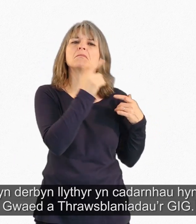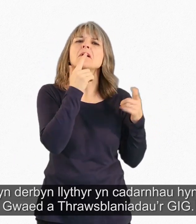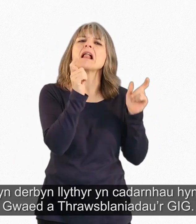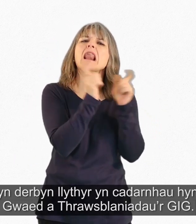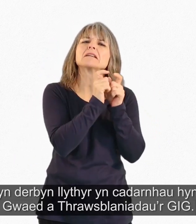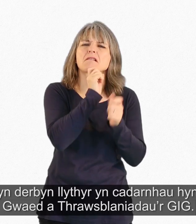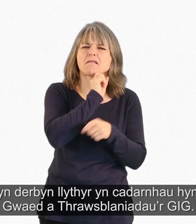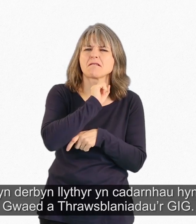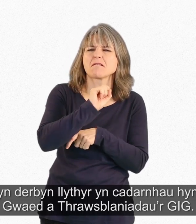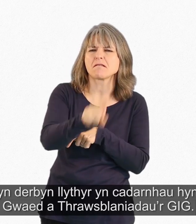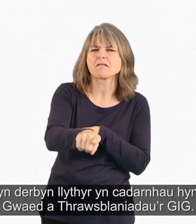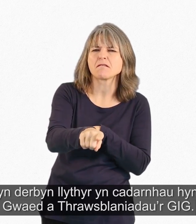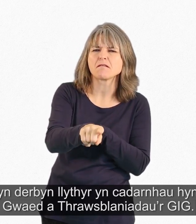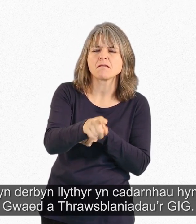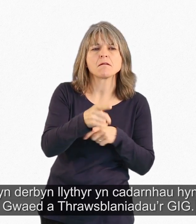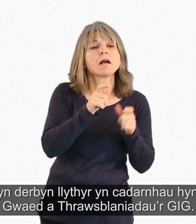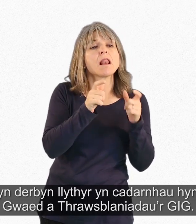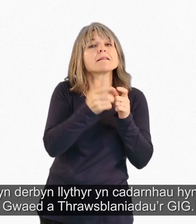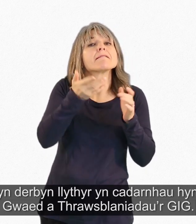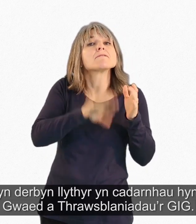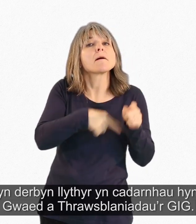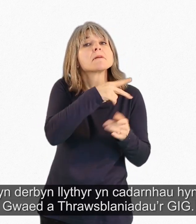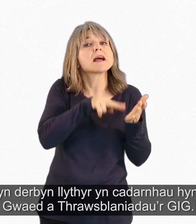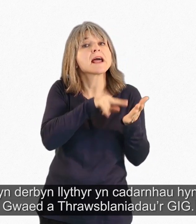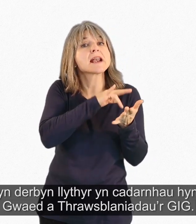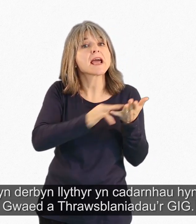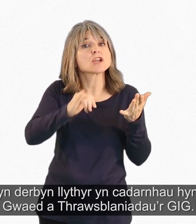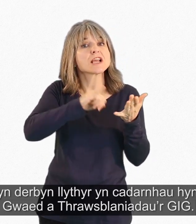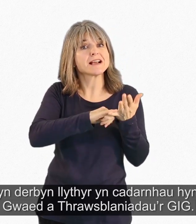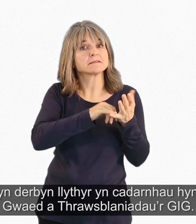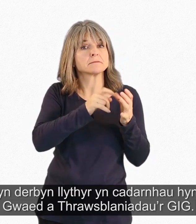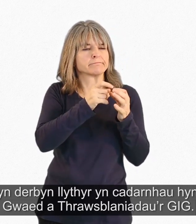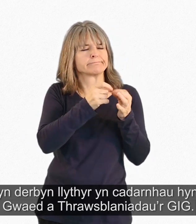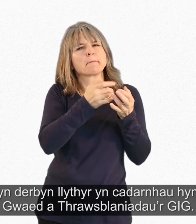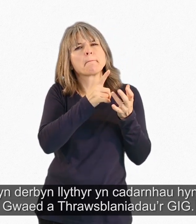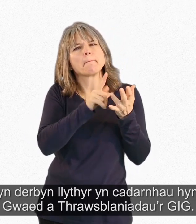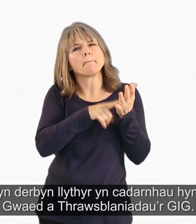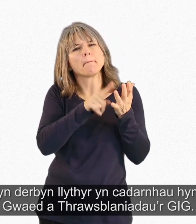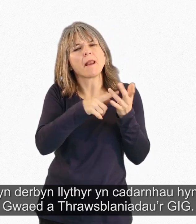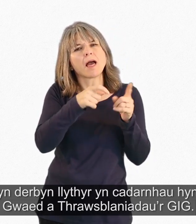cadarnhau hyn, oedd i wrth gwaed a thraws blaniadau'r gwasanaeth iechyd genedlaethol.